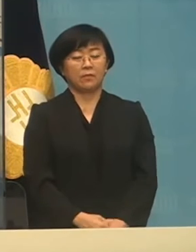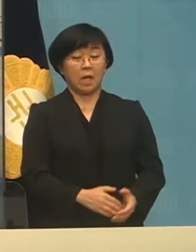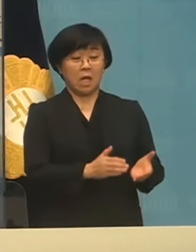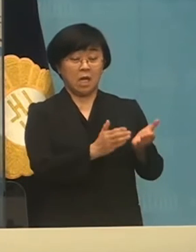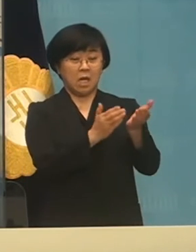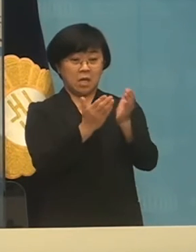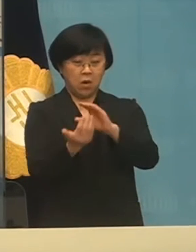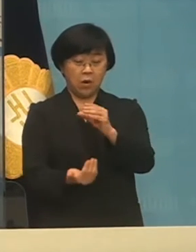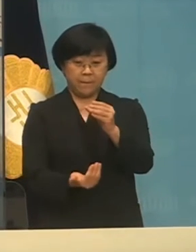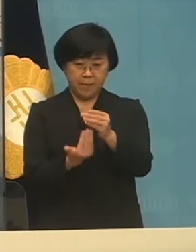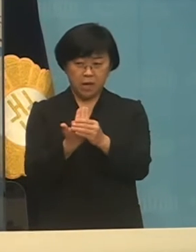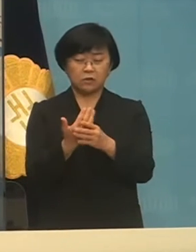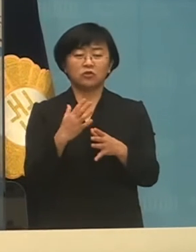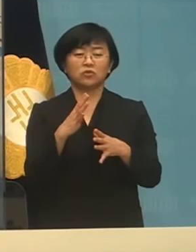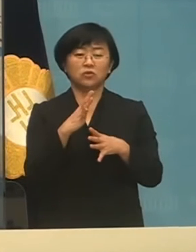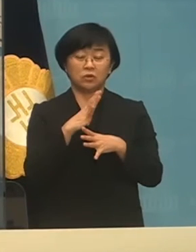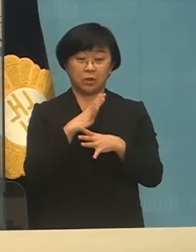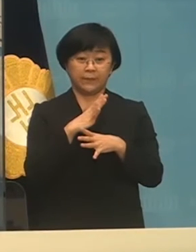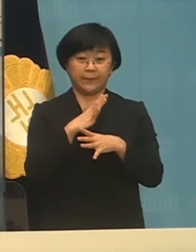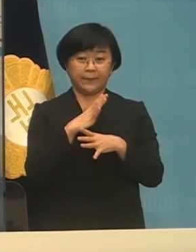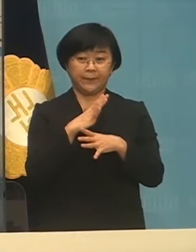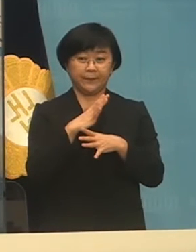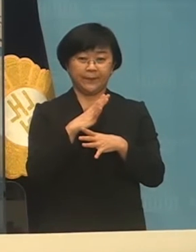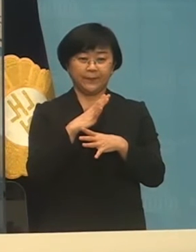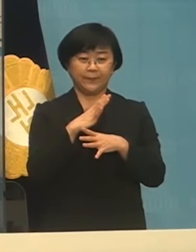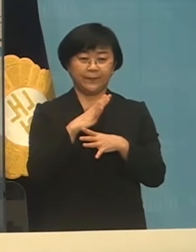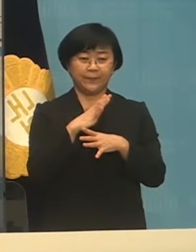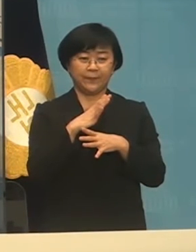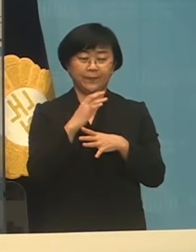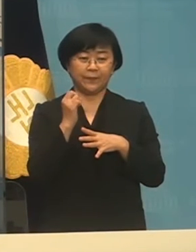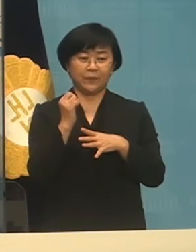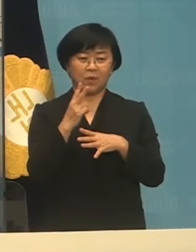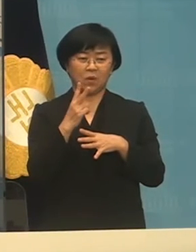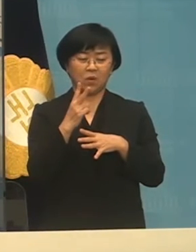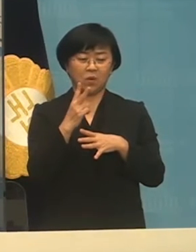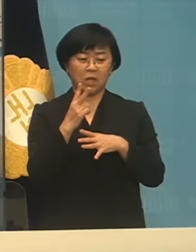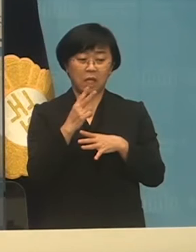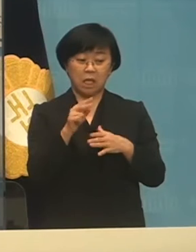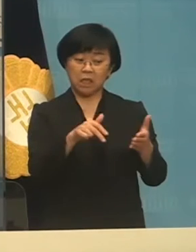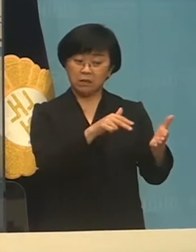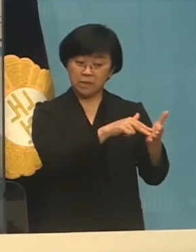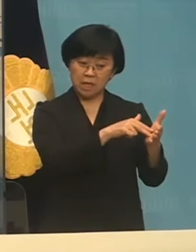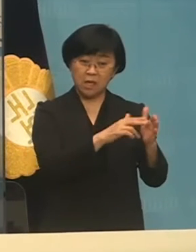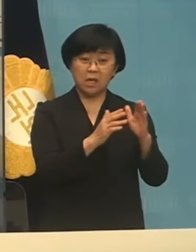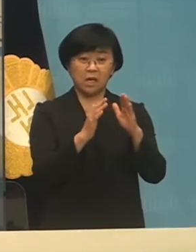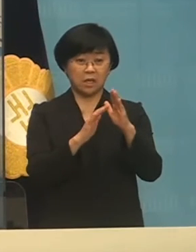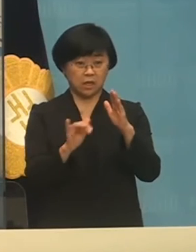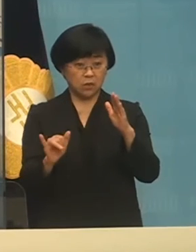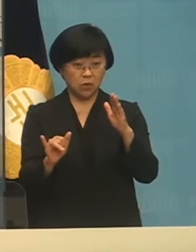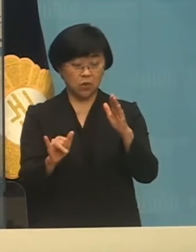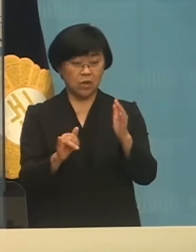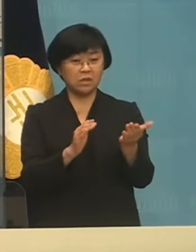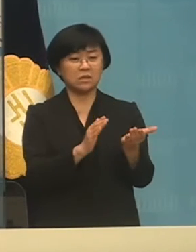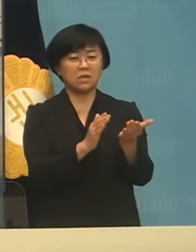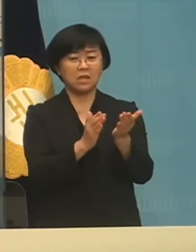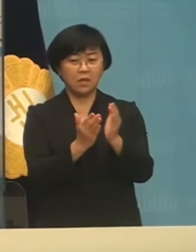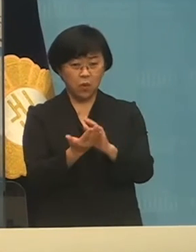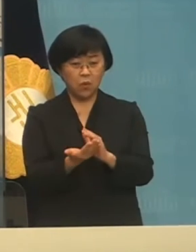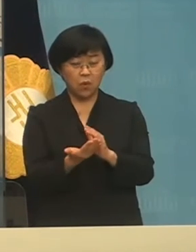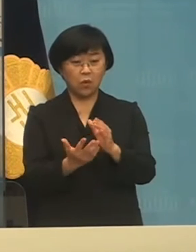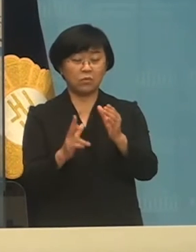세월호 참사로 인한 트라우마, 사실 당사자나 가족들은 세월호 참사의